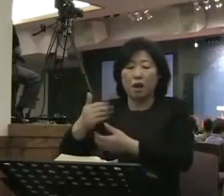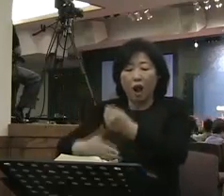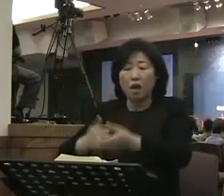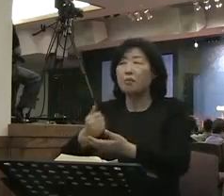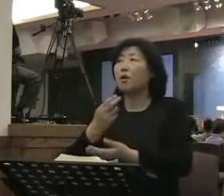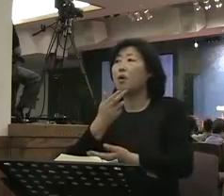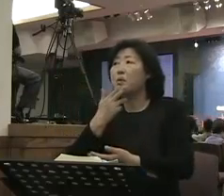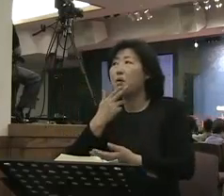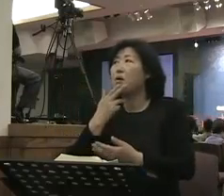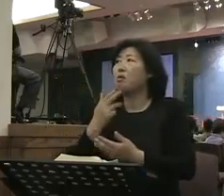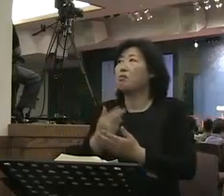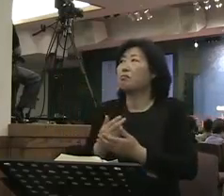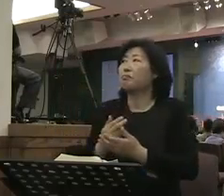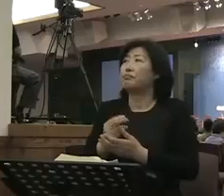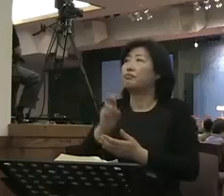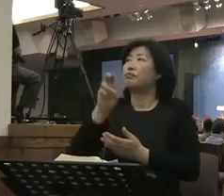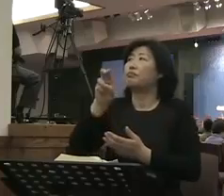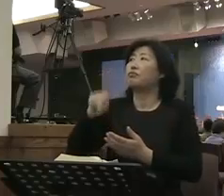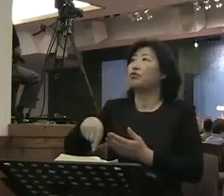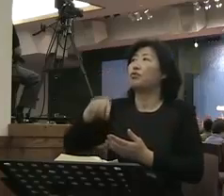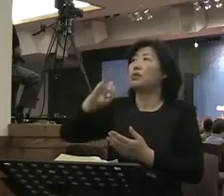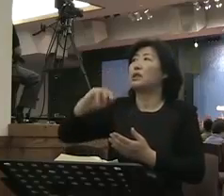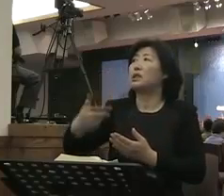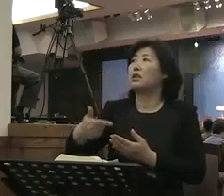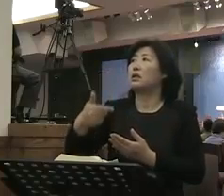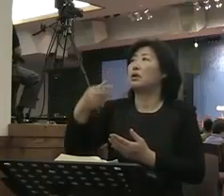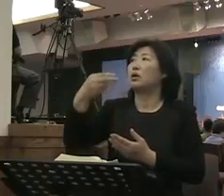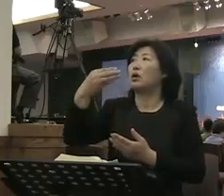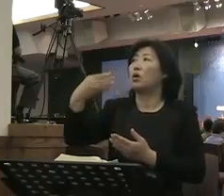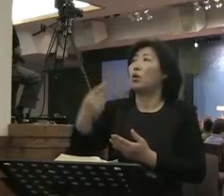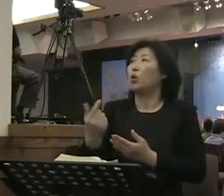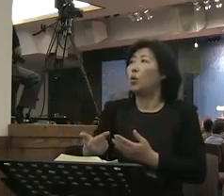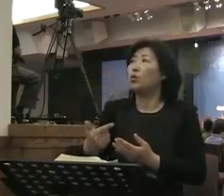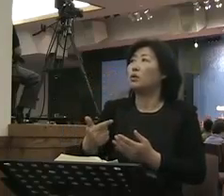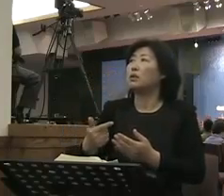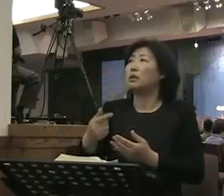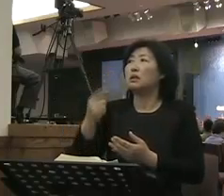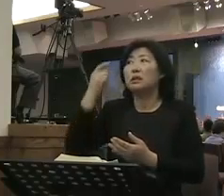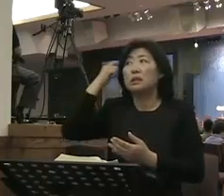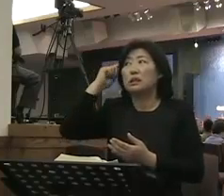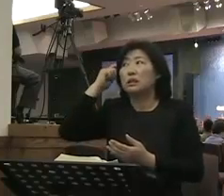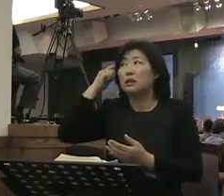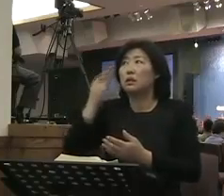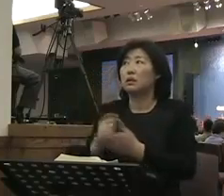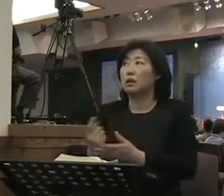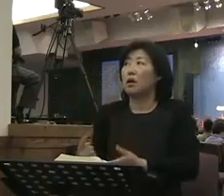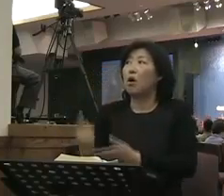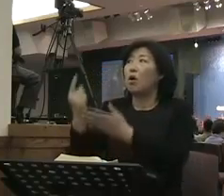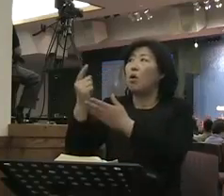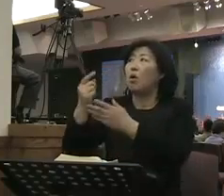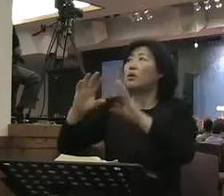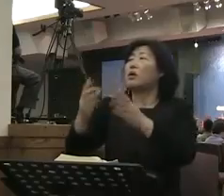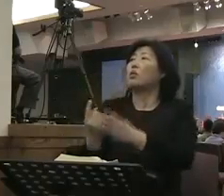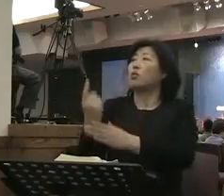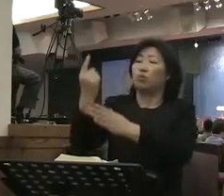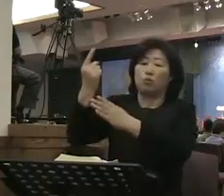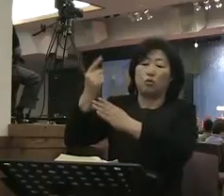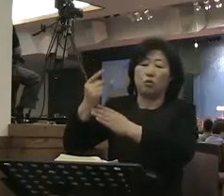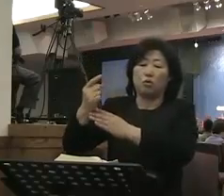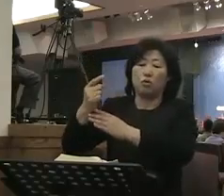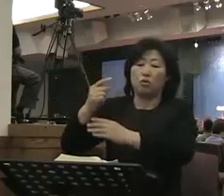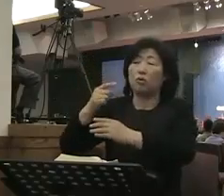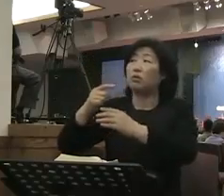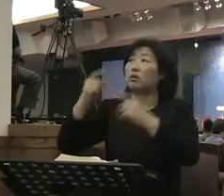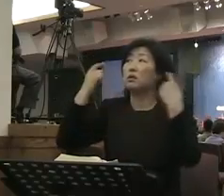하나님이 없다고 무신론주의 사상을 가리키고 하나님 대신 그 자리에 사상을 높이고 나라를 높이고